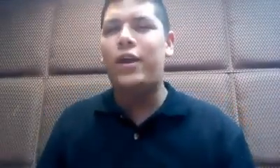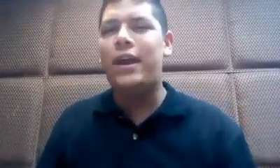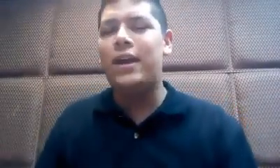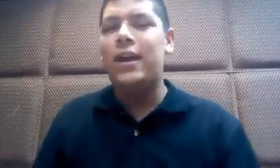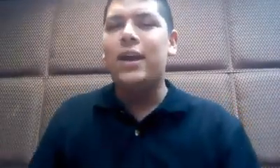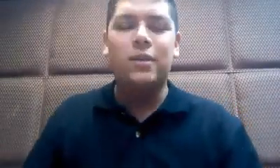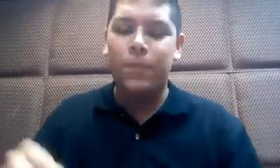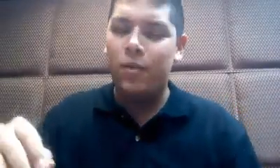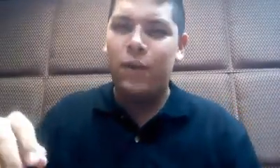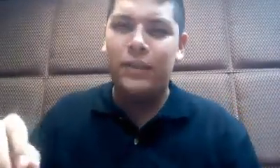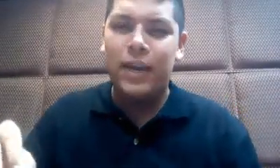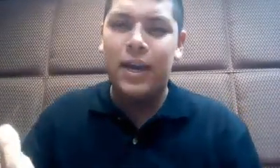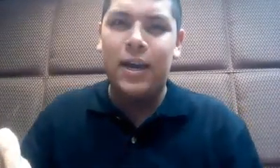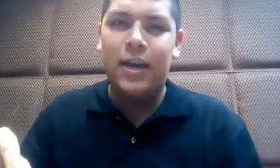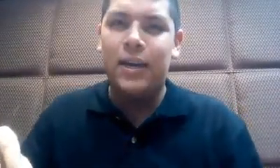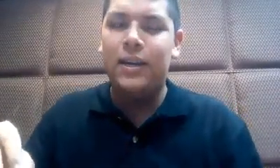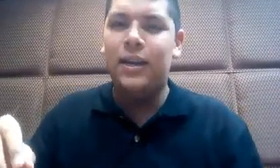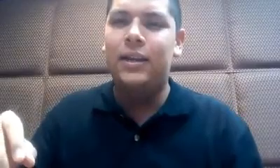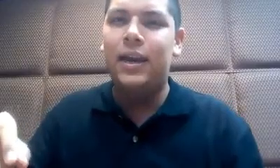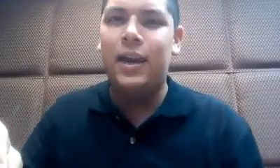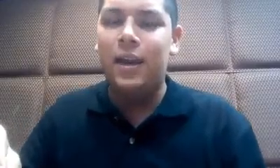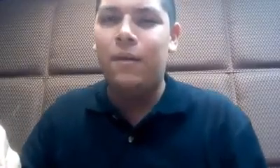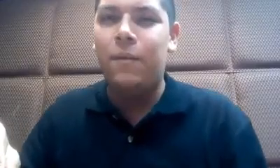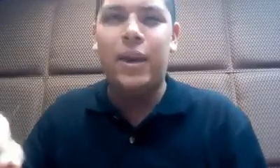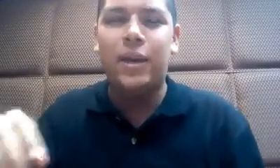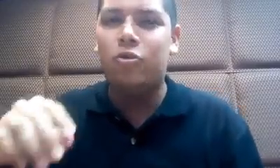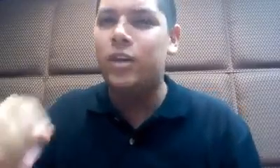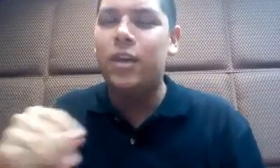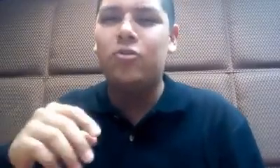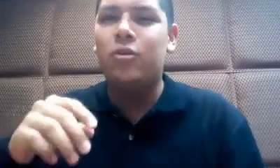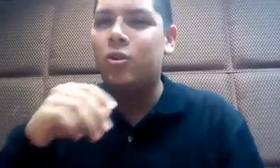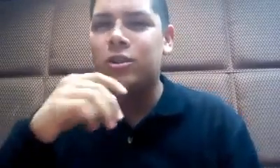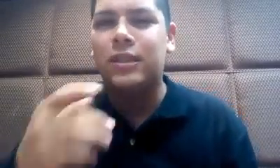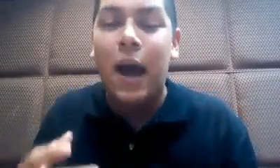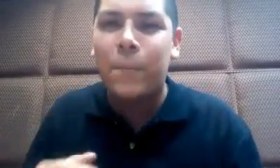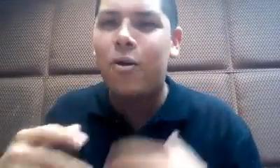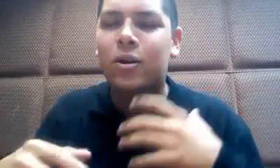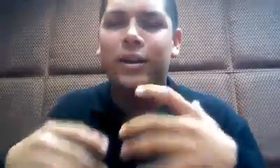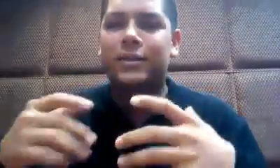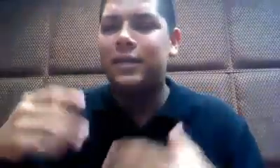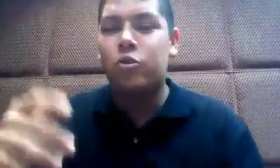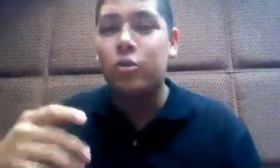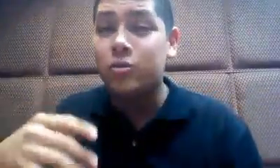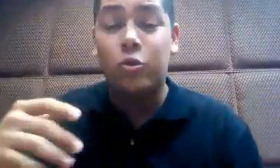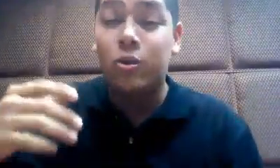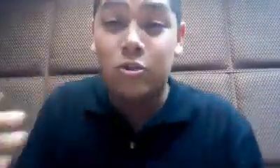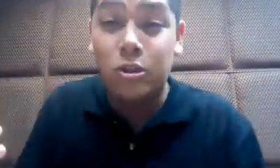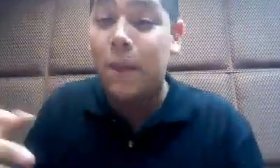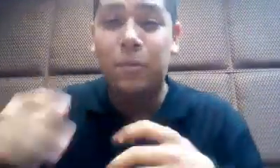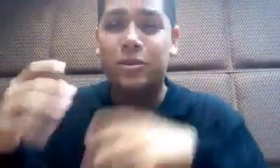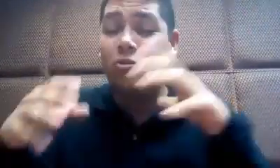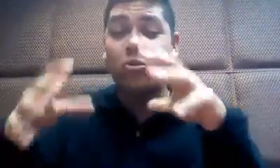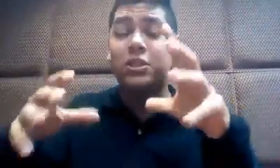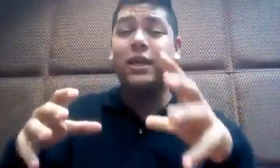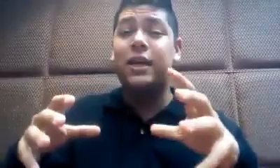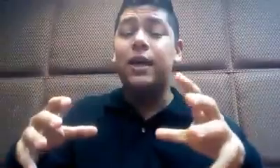chofer, siempre no falta el que viene tosiendo y no se tapa, o el que está estornudo y no se tapa. O sea, son cosas